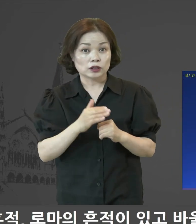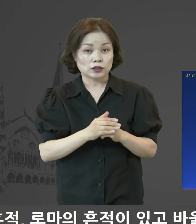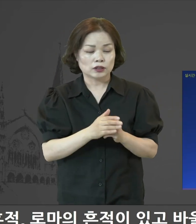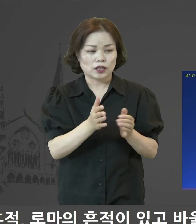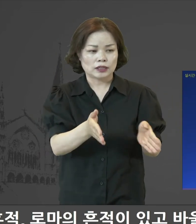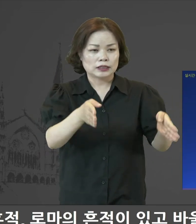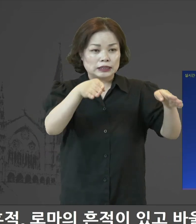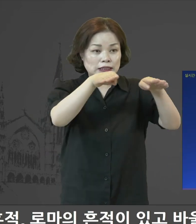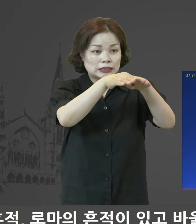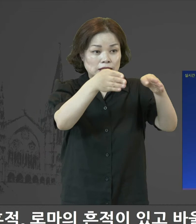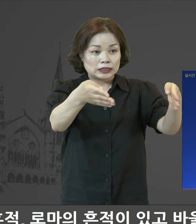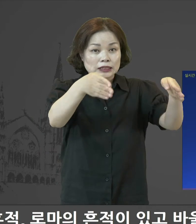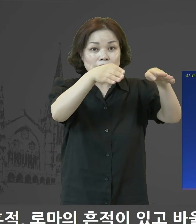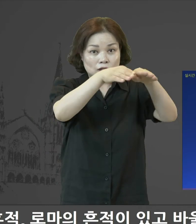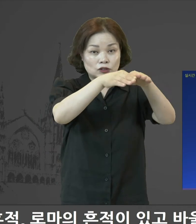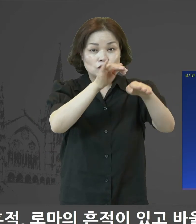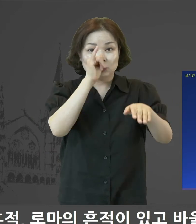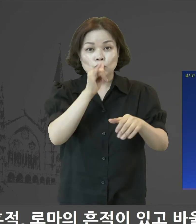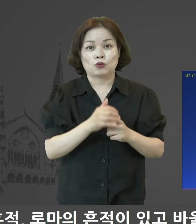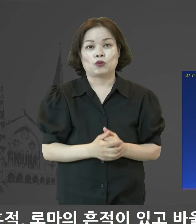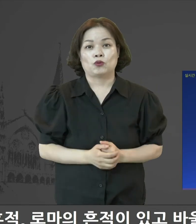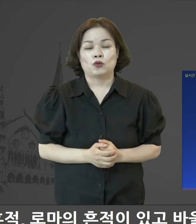리조트 같은 것들이 개발이 되어 있어요.